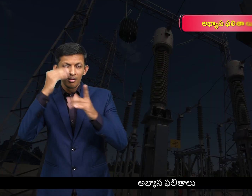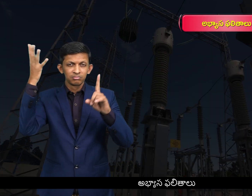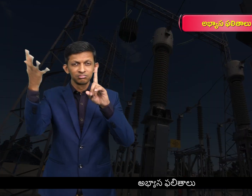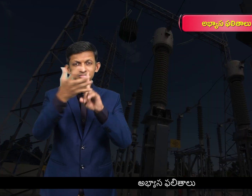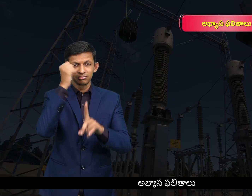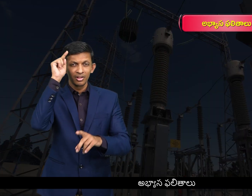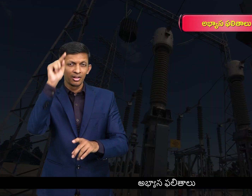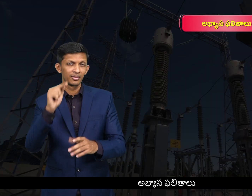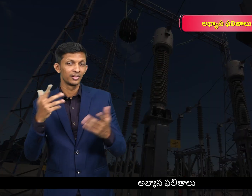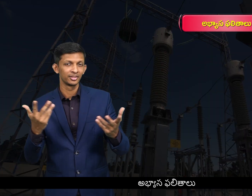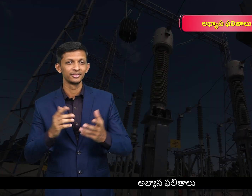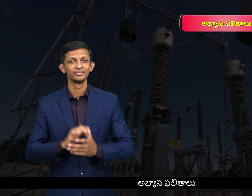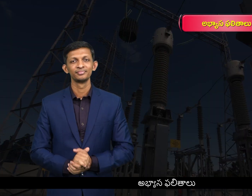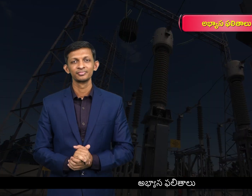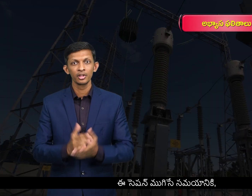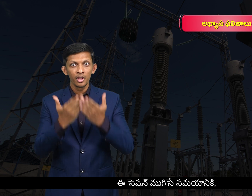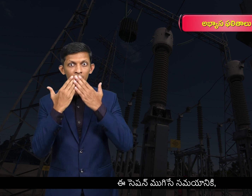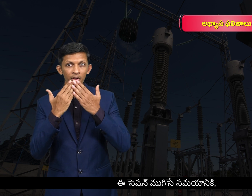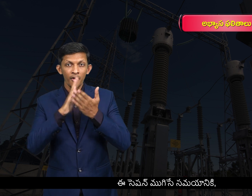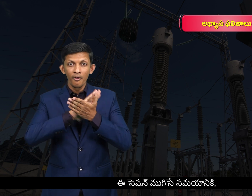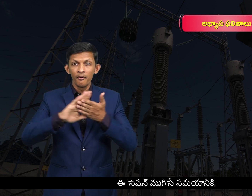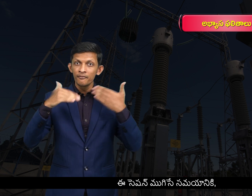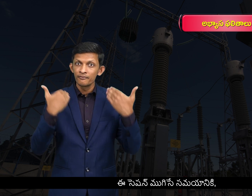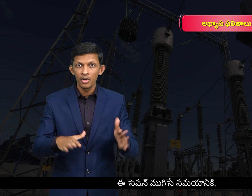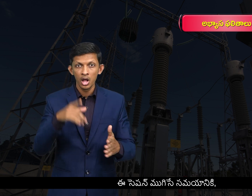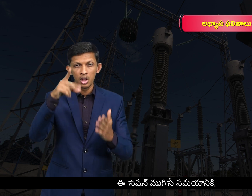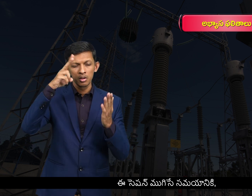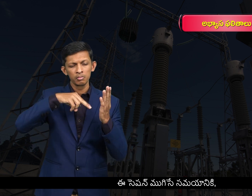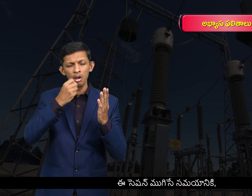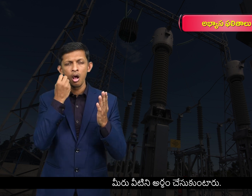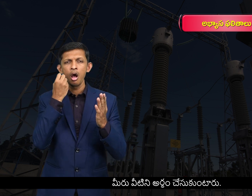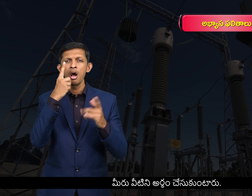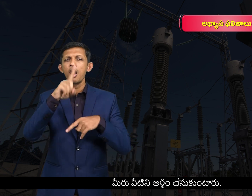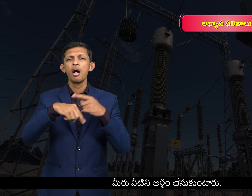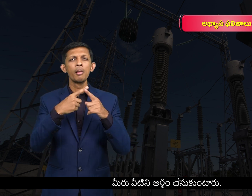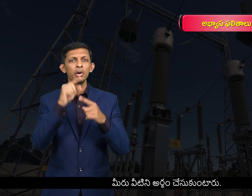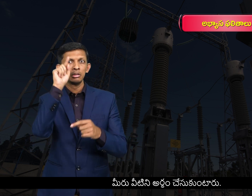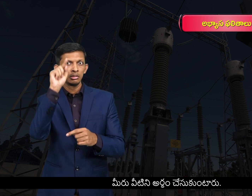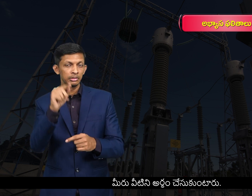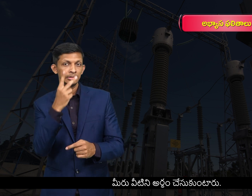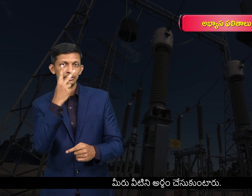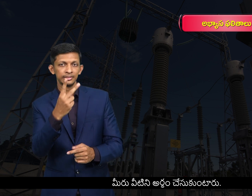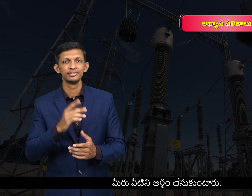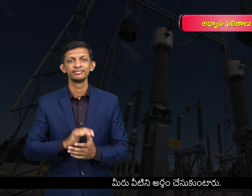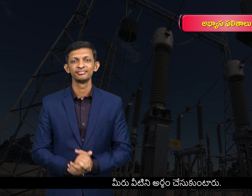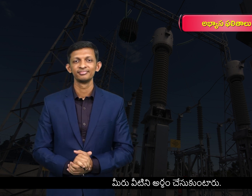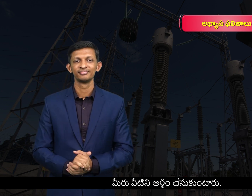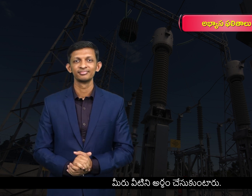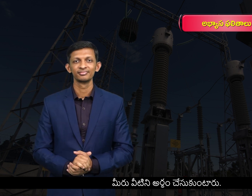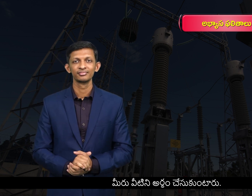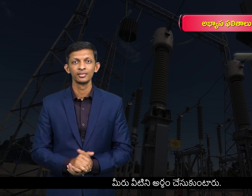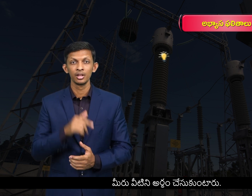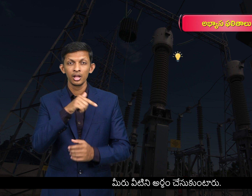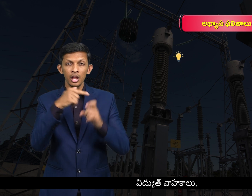అభ్యాస ఫలితాలు. ఈ సెషన్ ముగిసే సమయానికి మీరు వీటిని అర్థం చేసుకుంటారు.